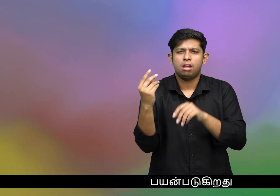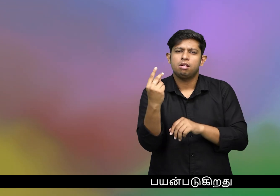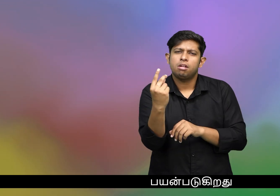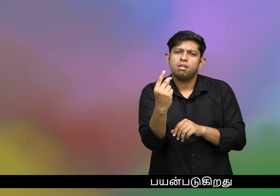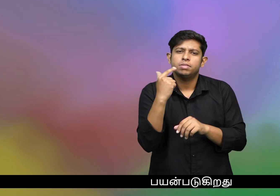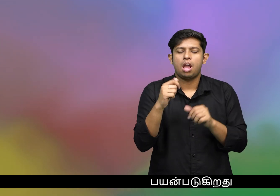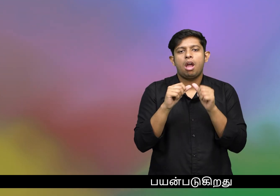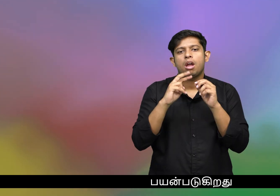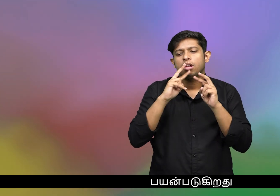பயன்படுகிறது.